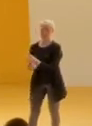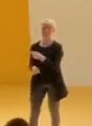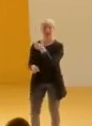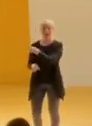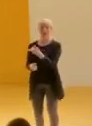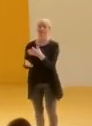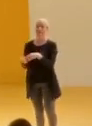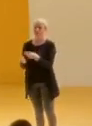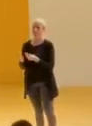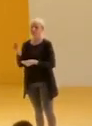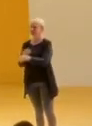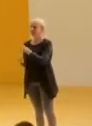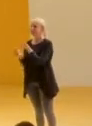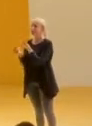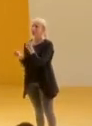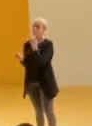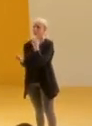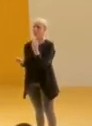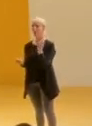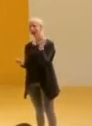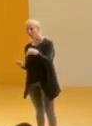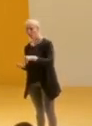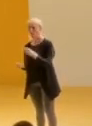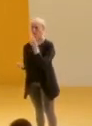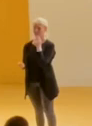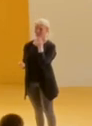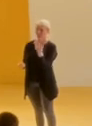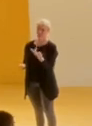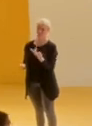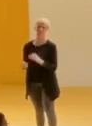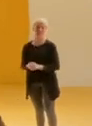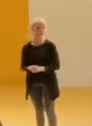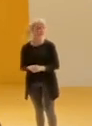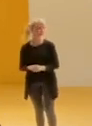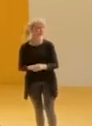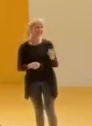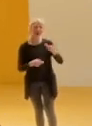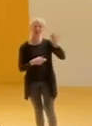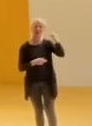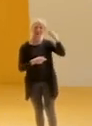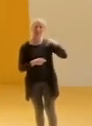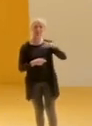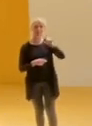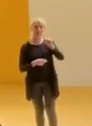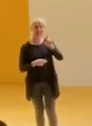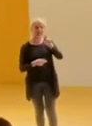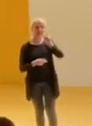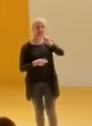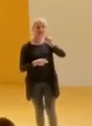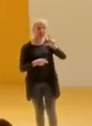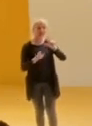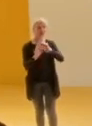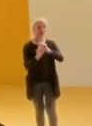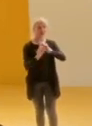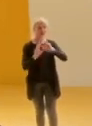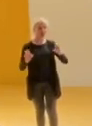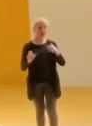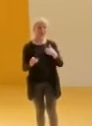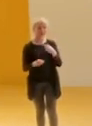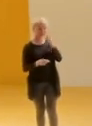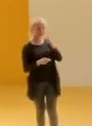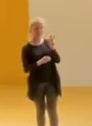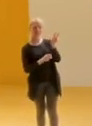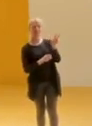alkohol czy papierosy ja zresztą sam kiedyś byłem świadkiem jeszcze w PRLu jak mój ojciec